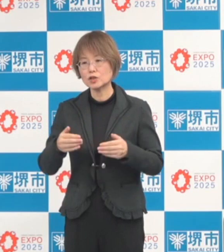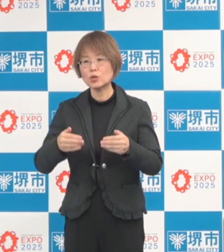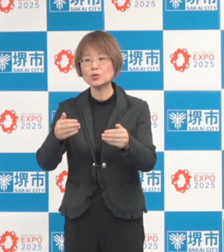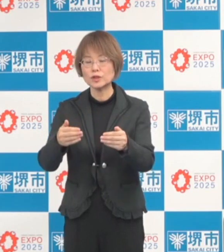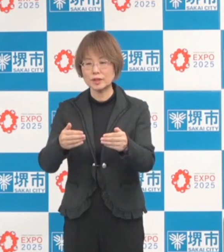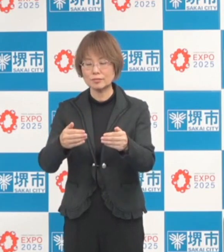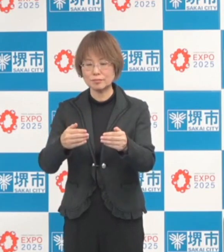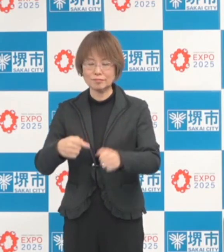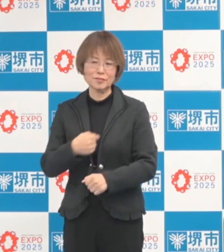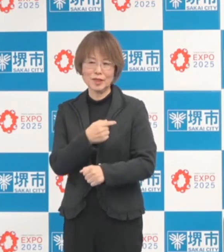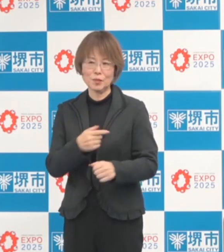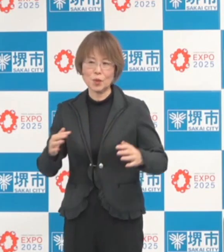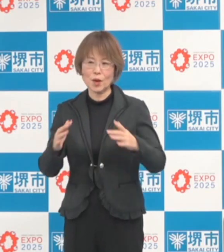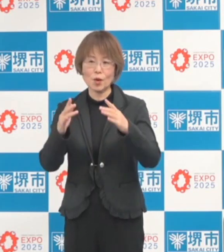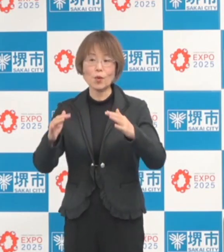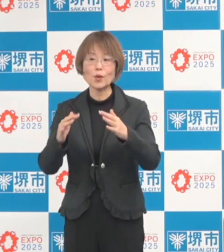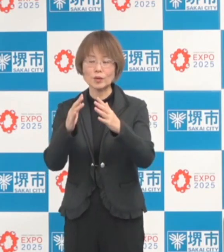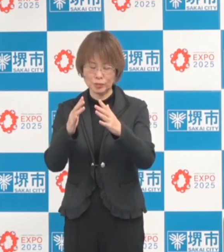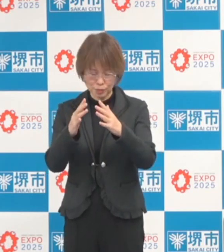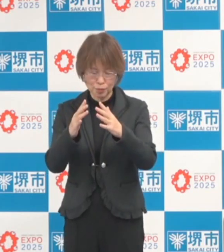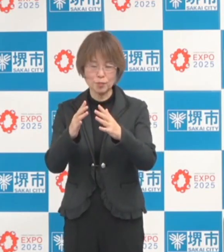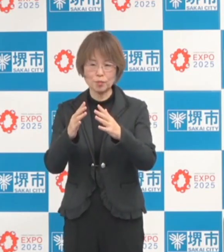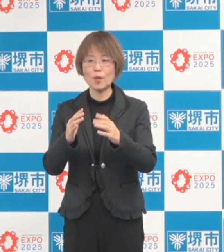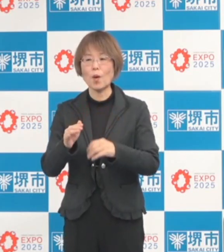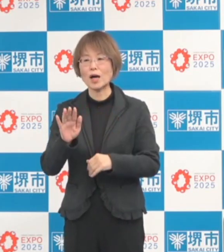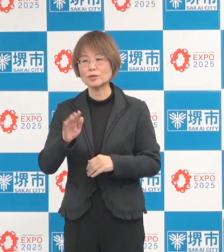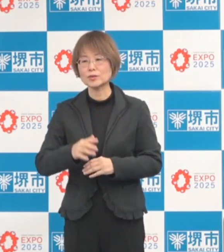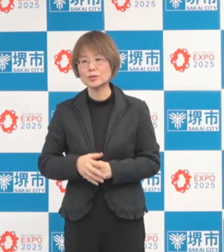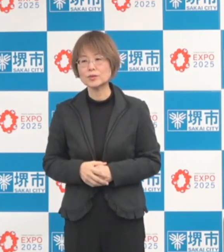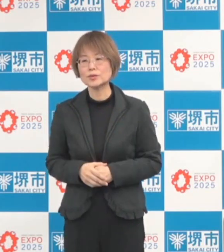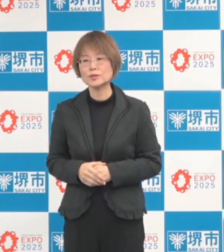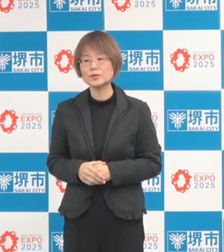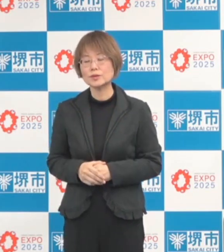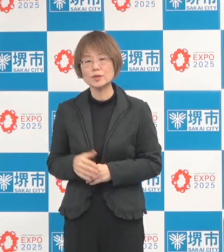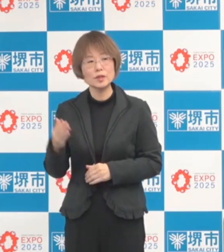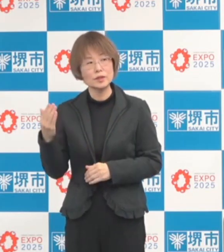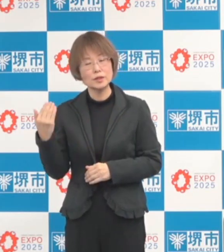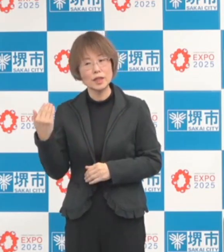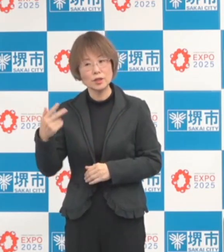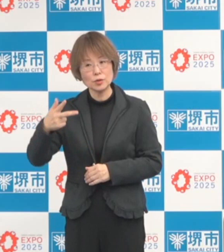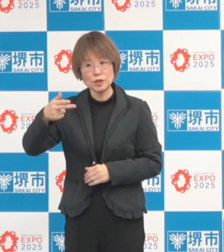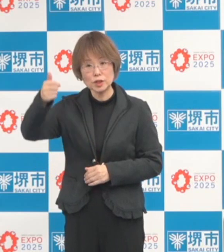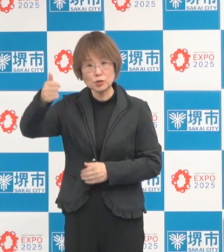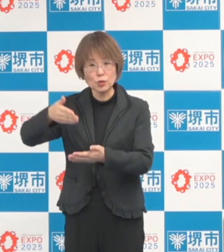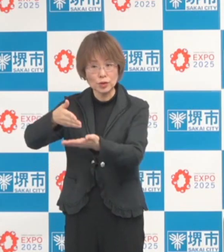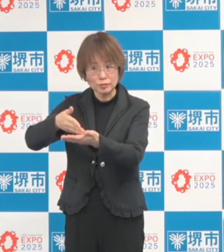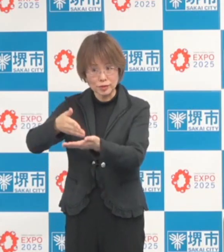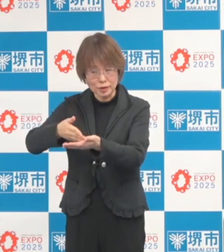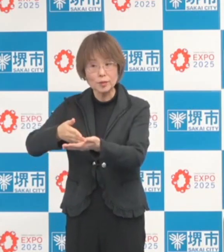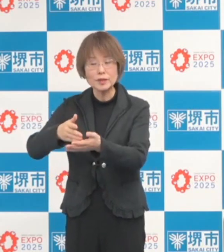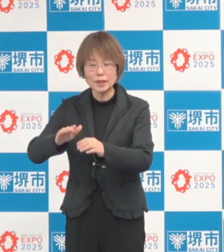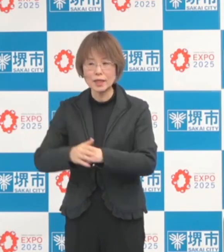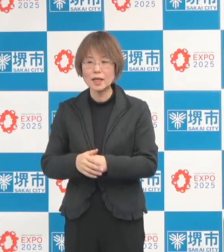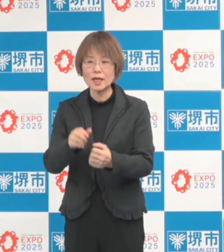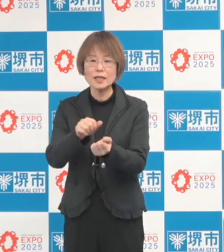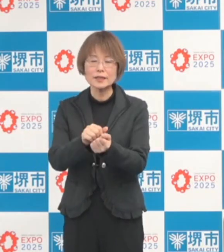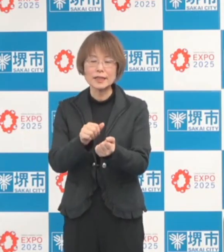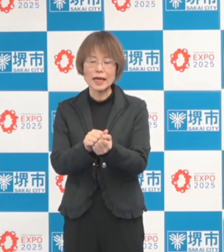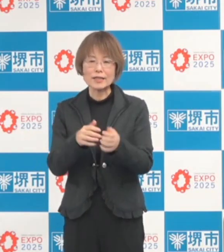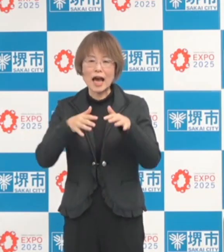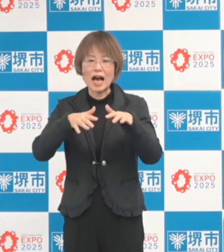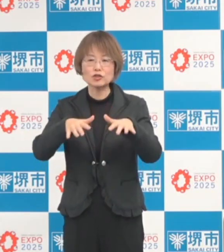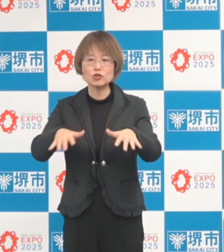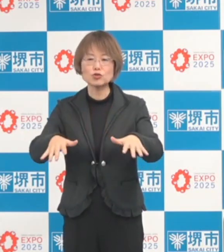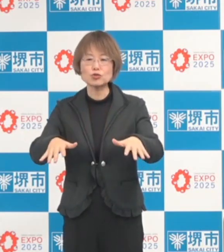機運醸成に予算ももらえているんですけれど、ここで先ほど市長がおっしゃってた堺への波及効果を最大化